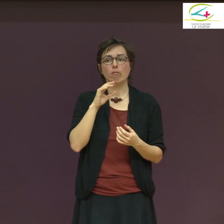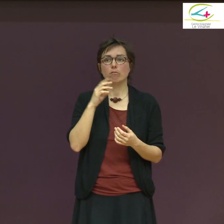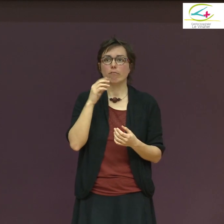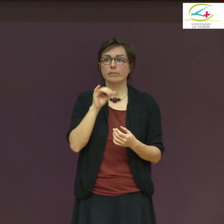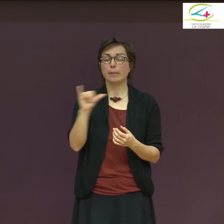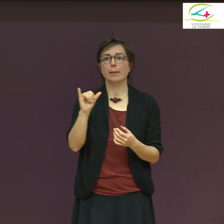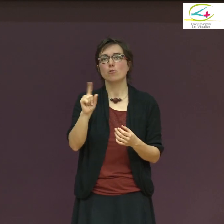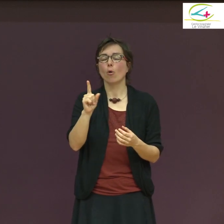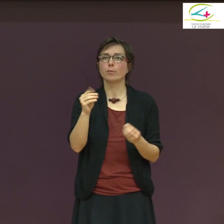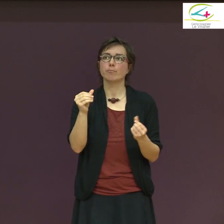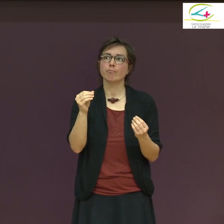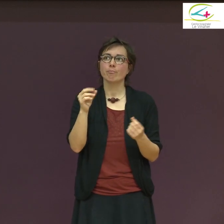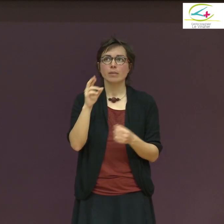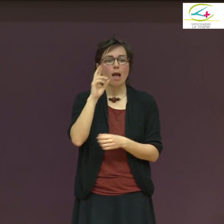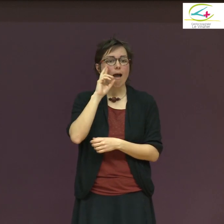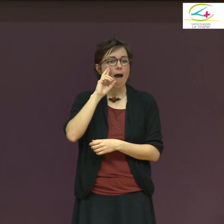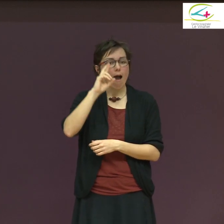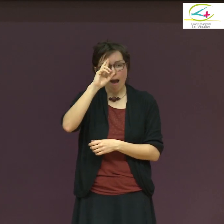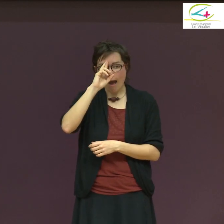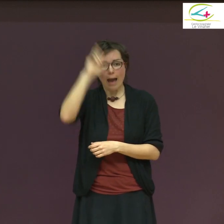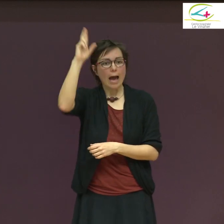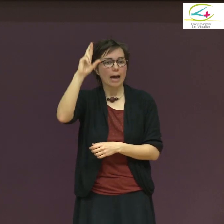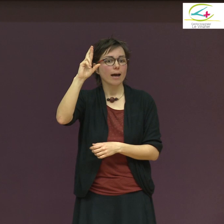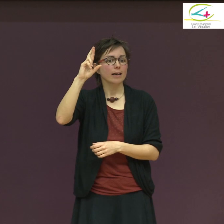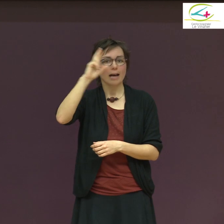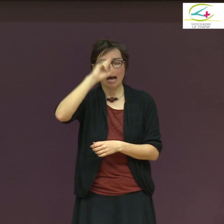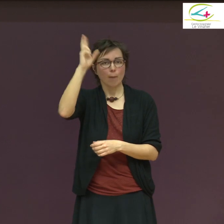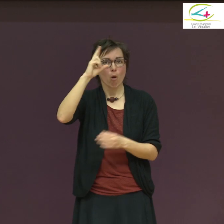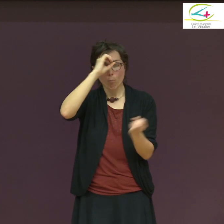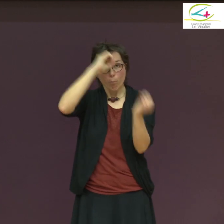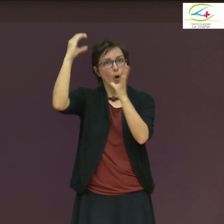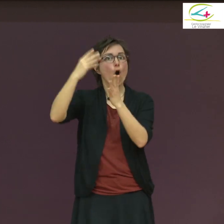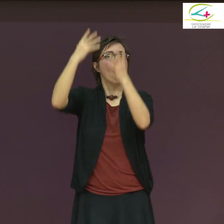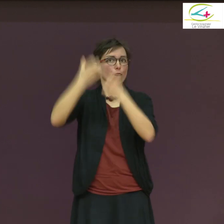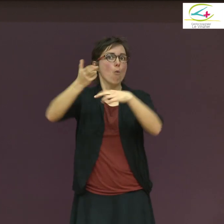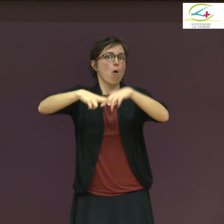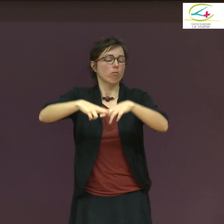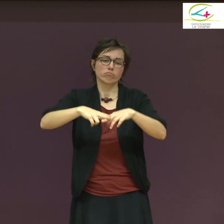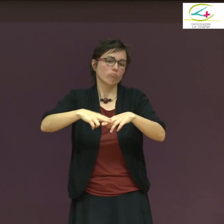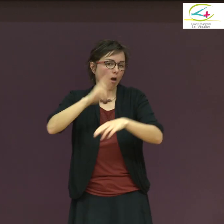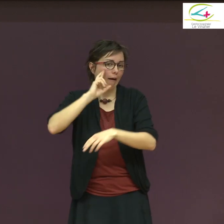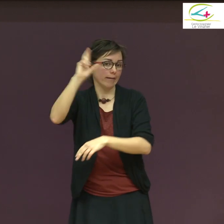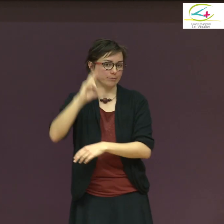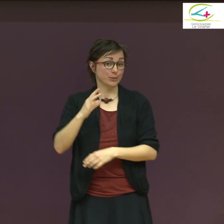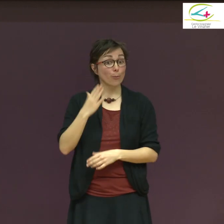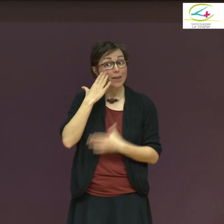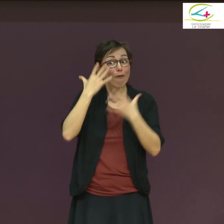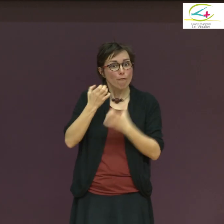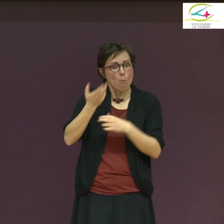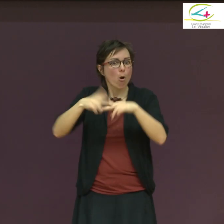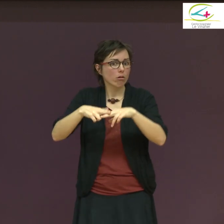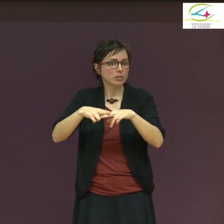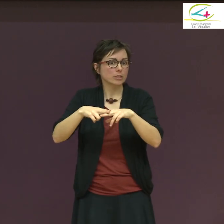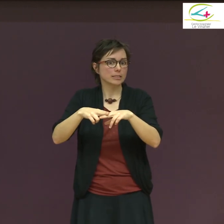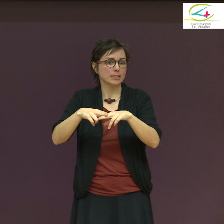mais je m'engage, mais rarement mentalisée dans je veux mourir. Parce que pour vouloir mourir, il faut savoir ce que c'est que mourir. En général, on ne